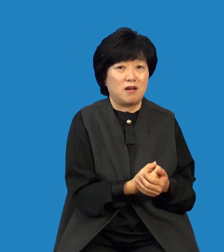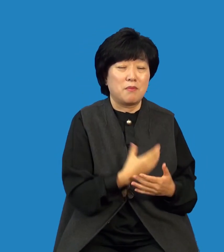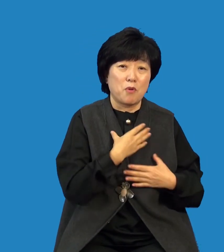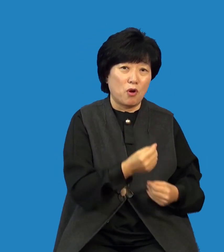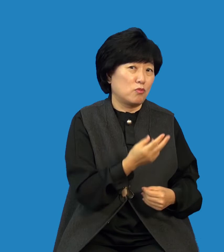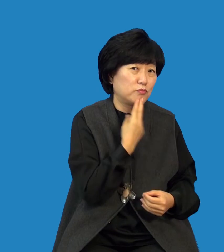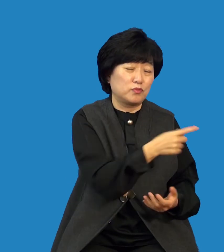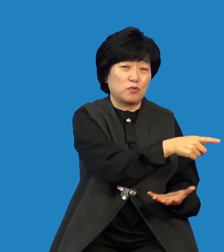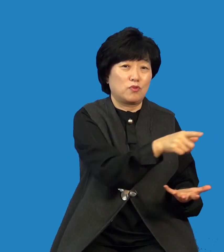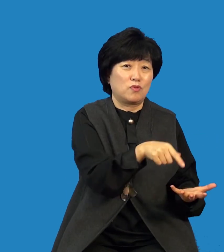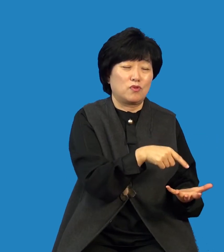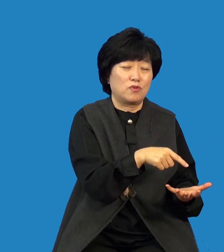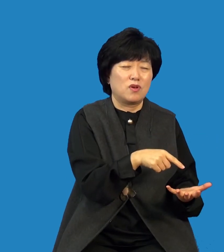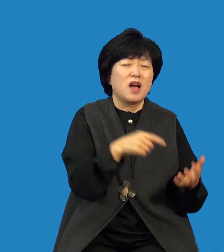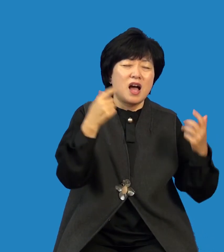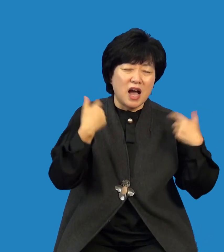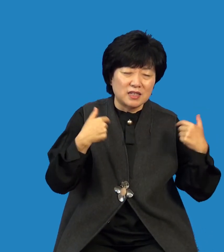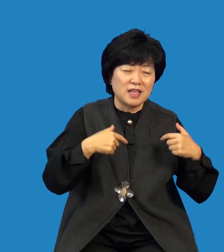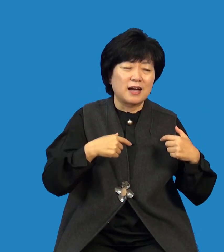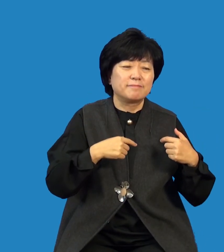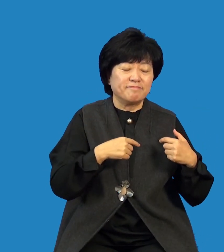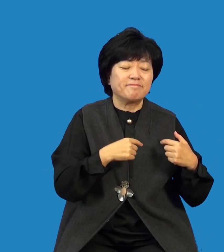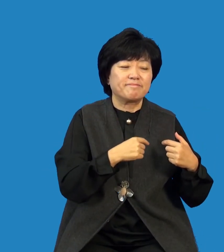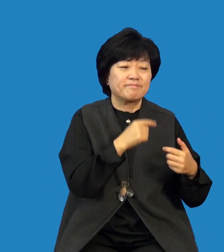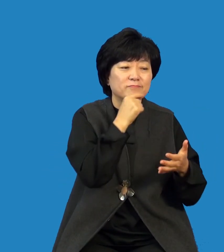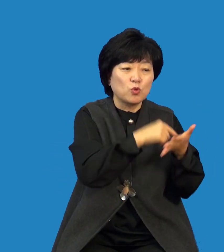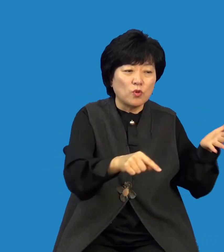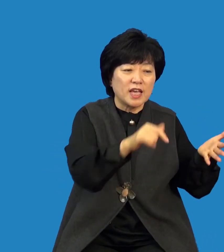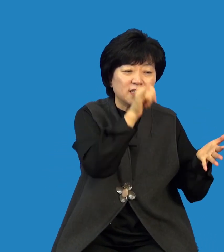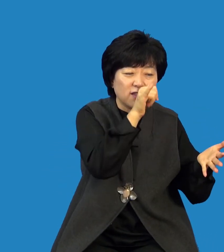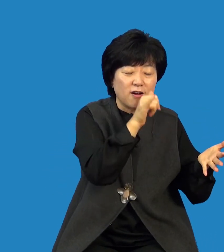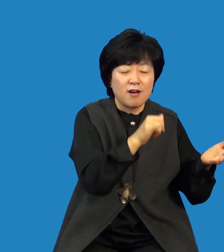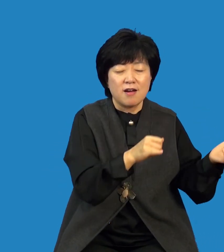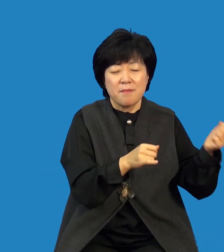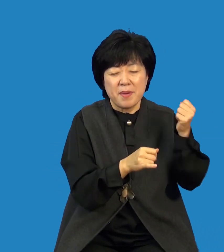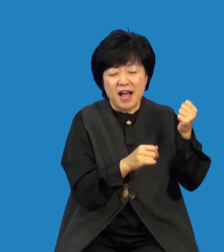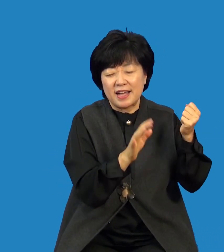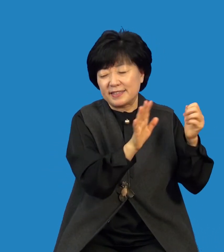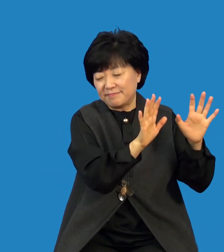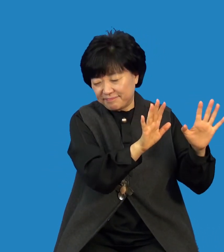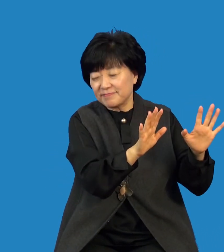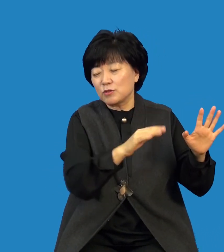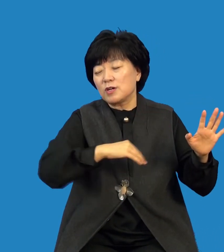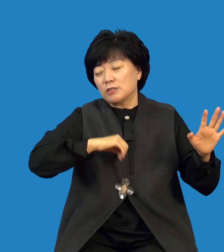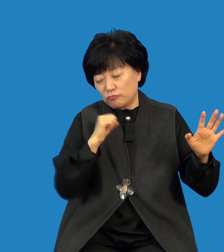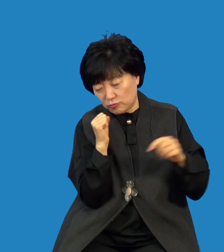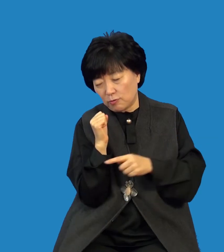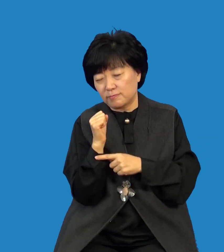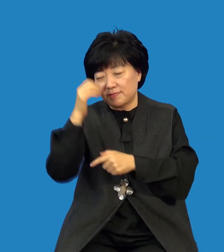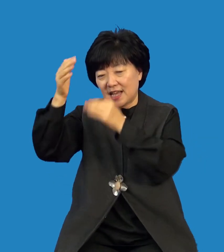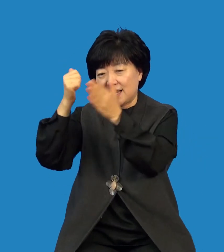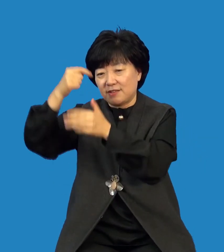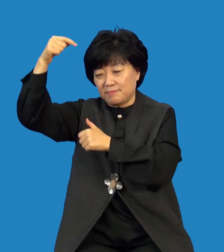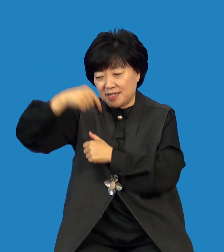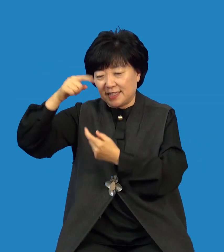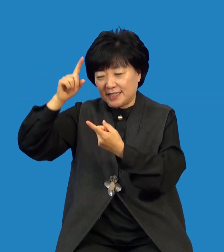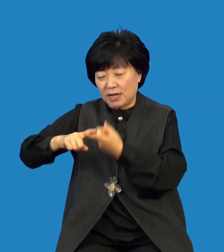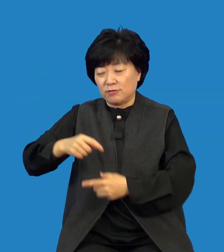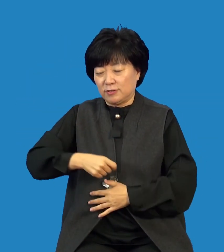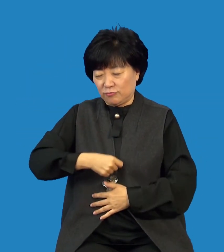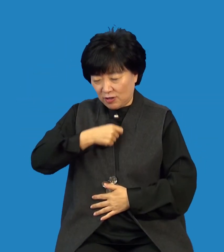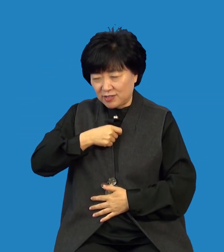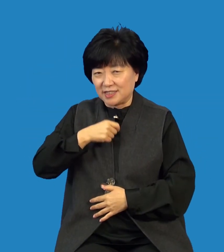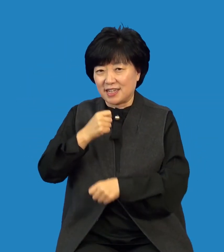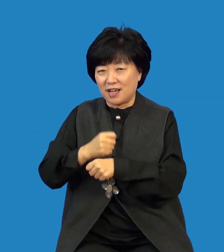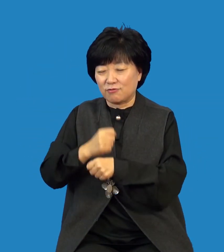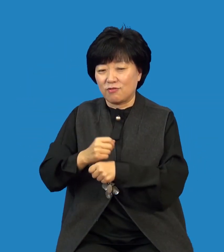축원합니다. 항상 순종을 선택하시기를 주의 이름으로 축원합니다. 그냥 하나님이 하라 그런 대로 하세요. 정직하시고요. 다른